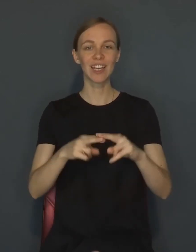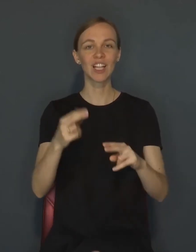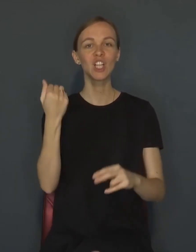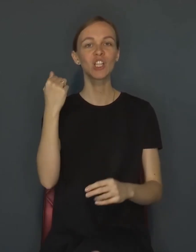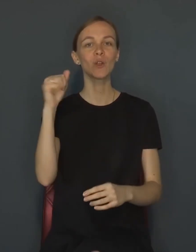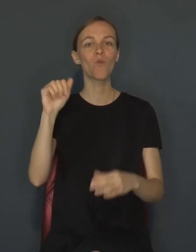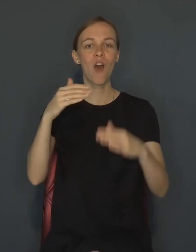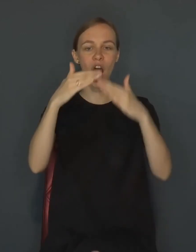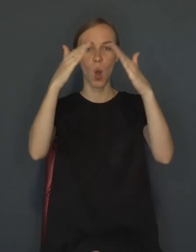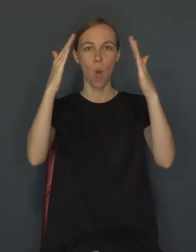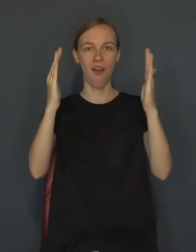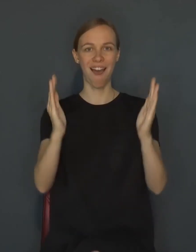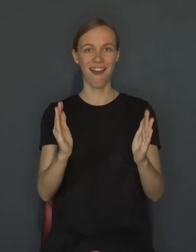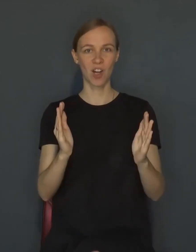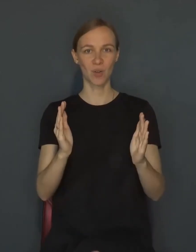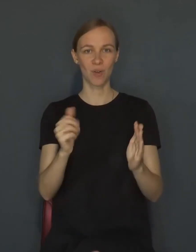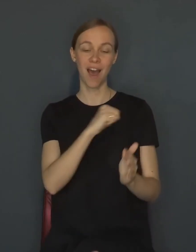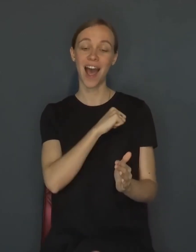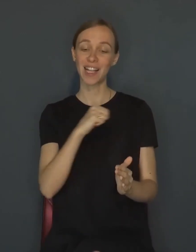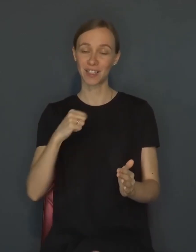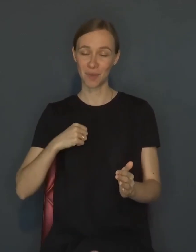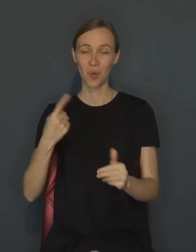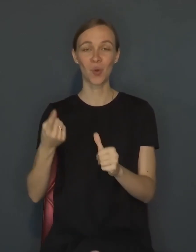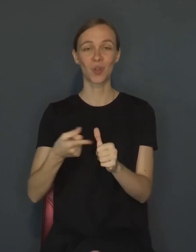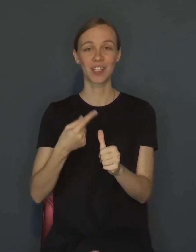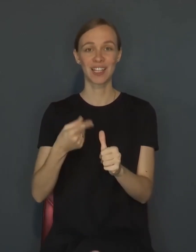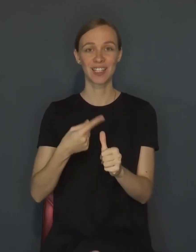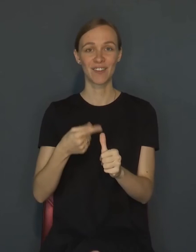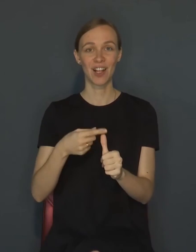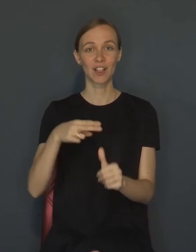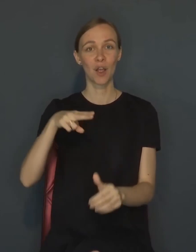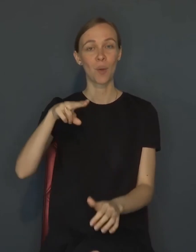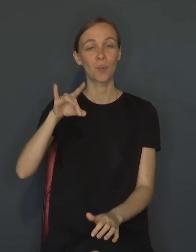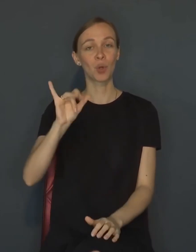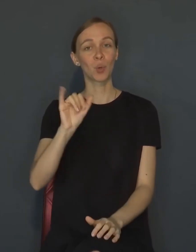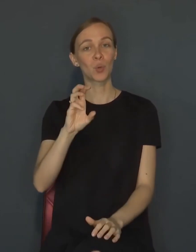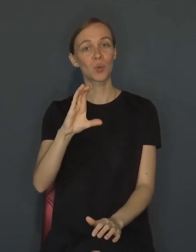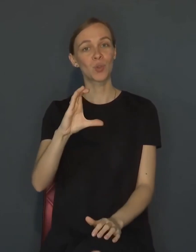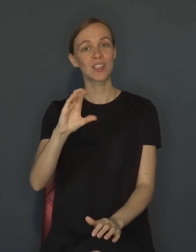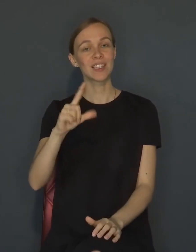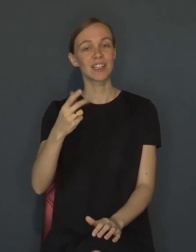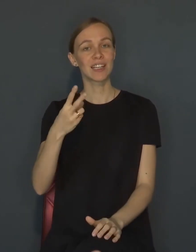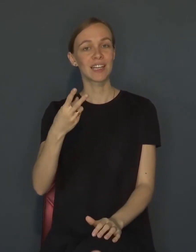а його самого називали Руським Сципіоном.